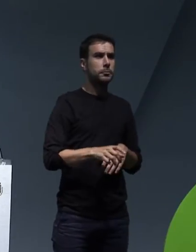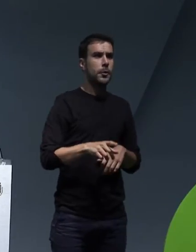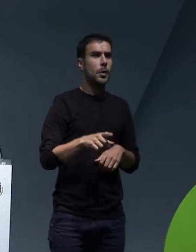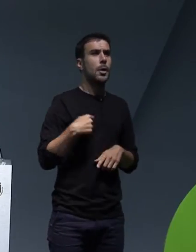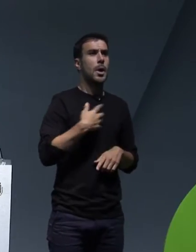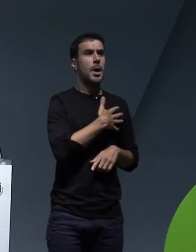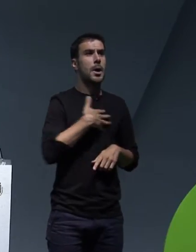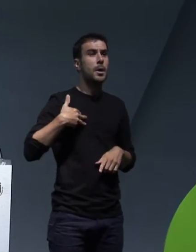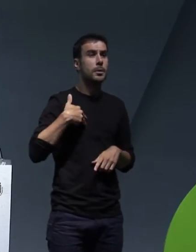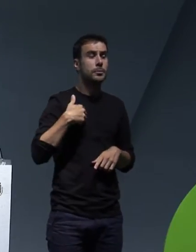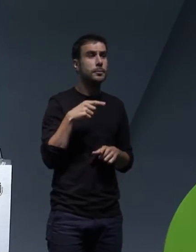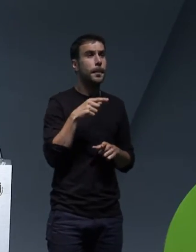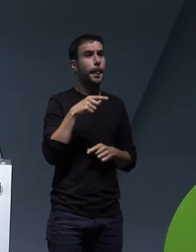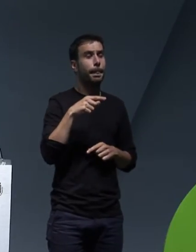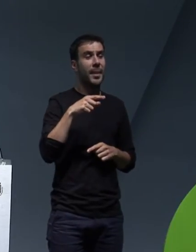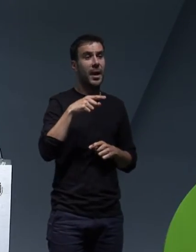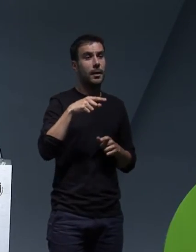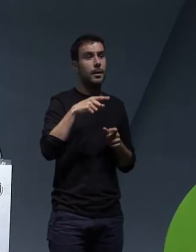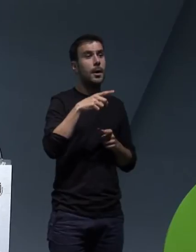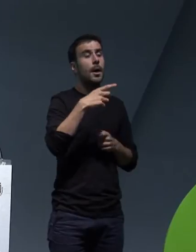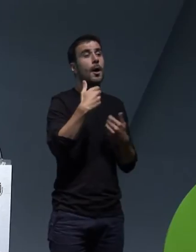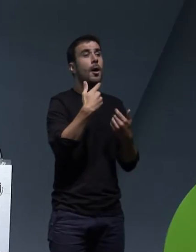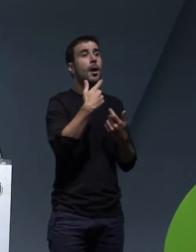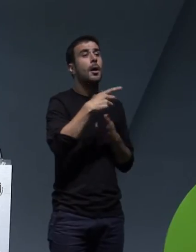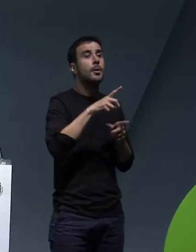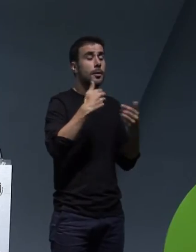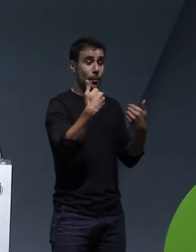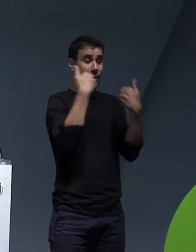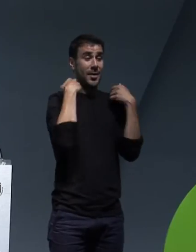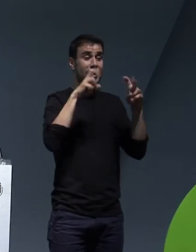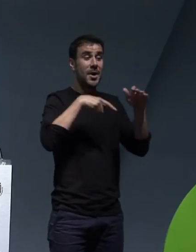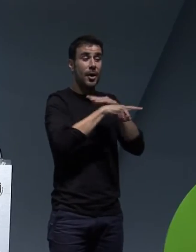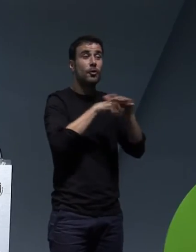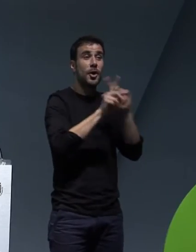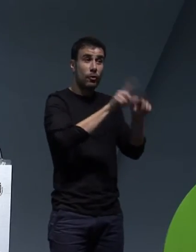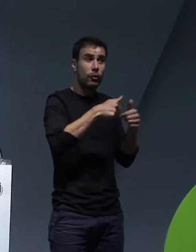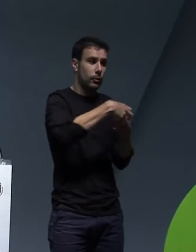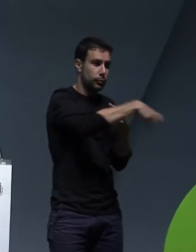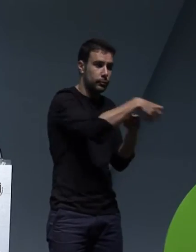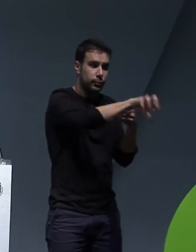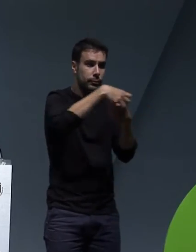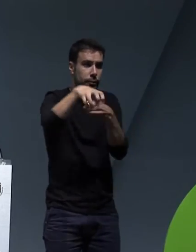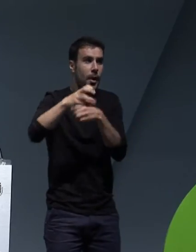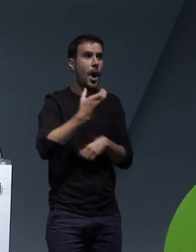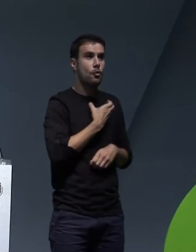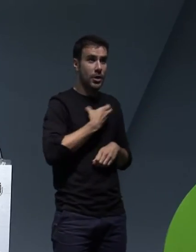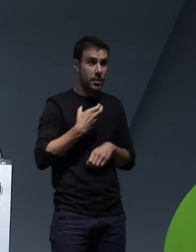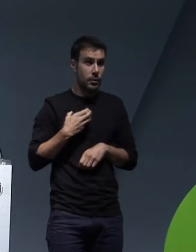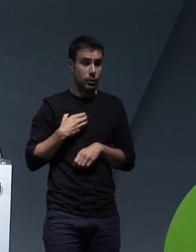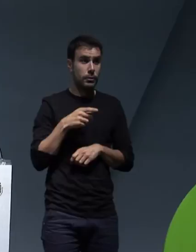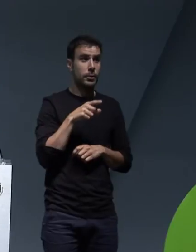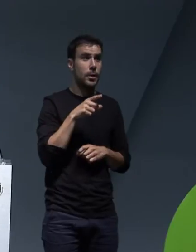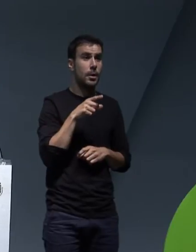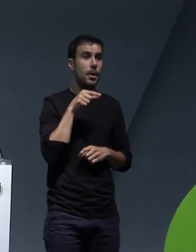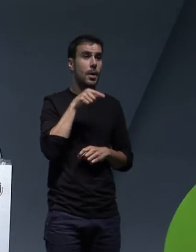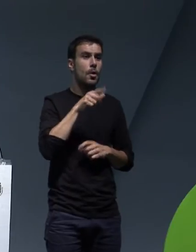adoptó el acuerdo de subrogar competencias municipales referidas al tratamiento de residuos sólidos en una sesión